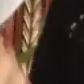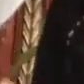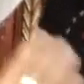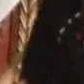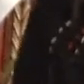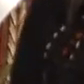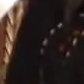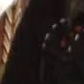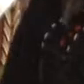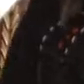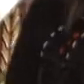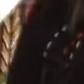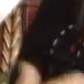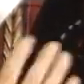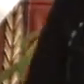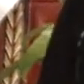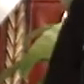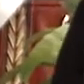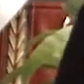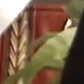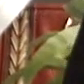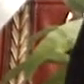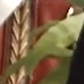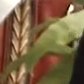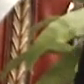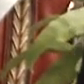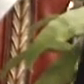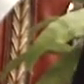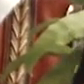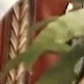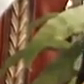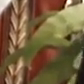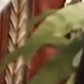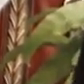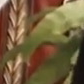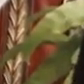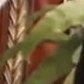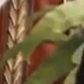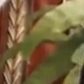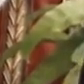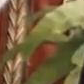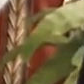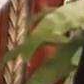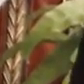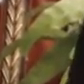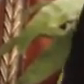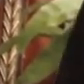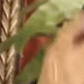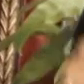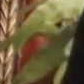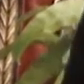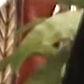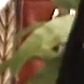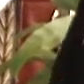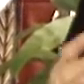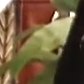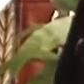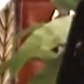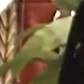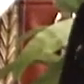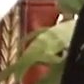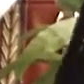acompañando y van transformando su actividad. Desde el rectorado lo que queremos es